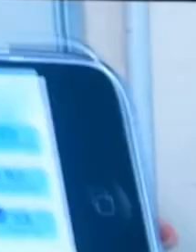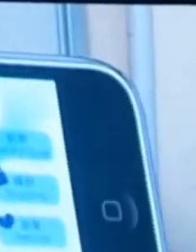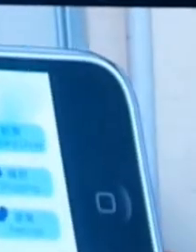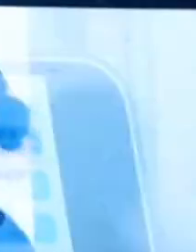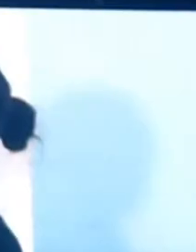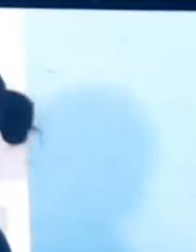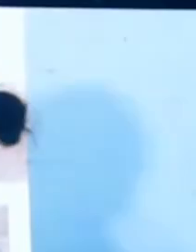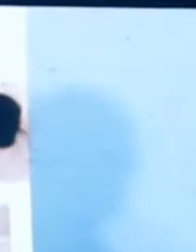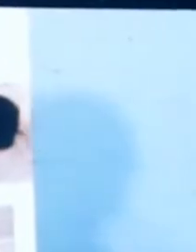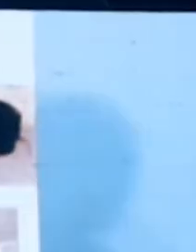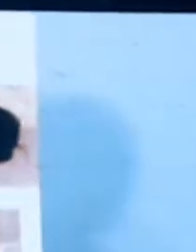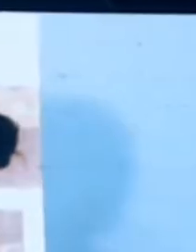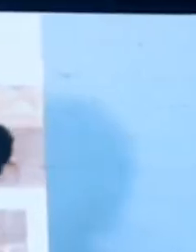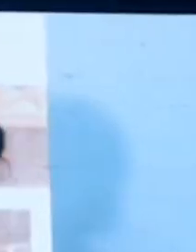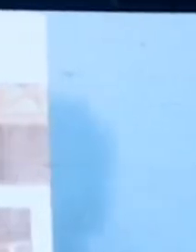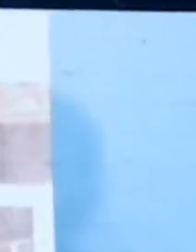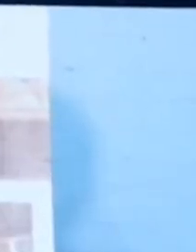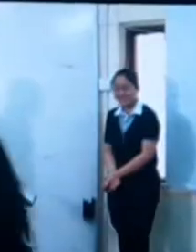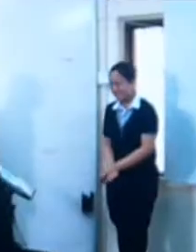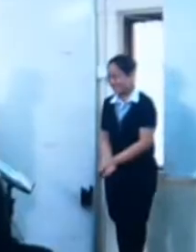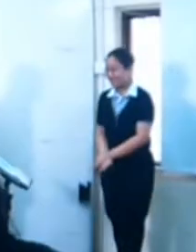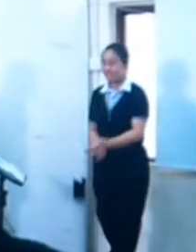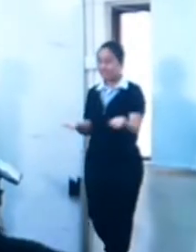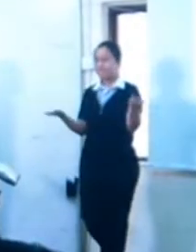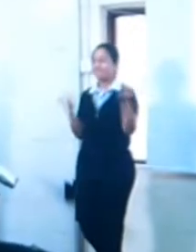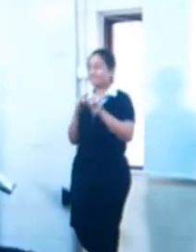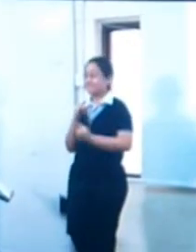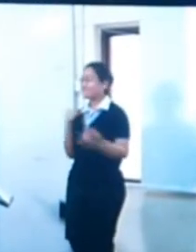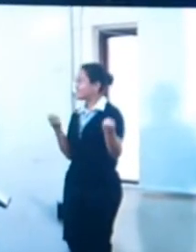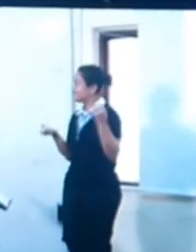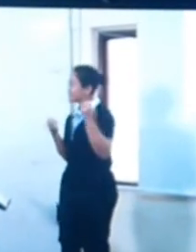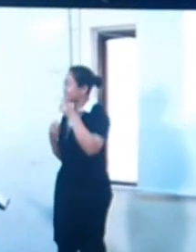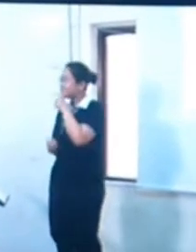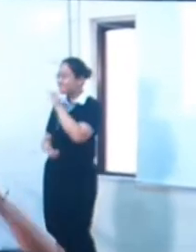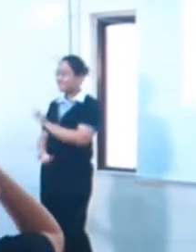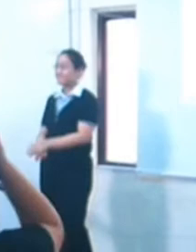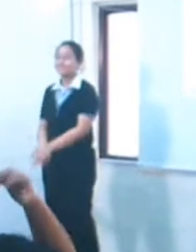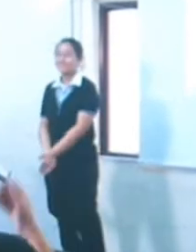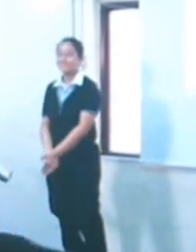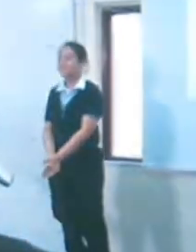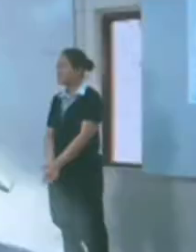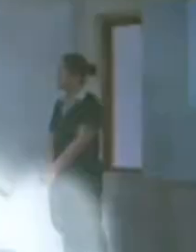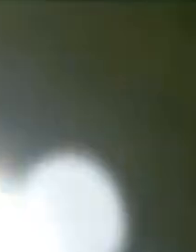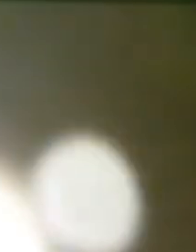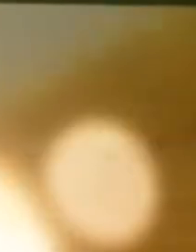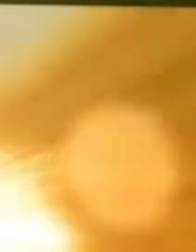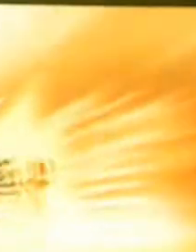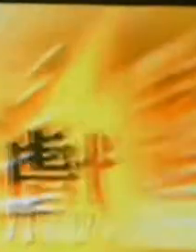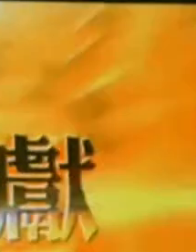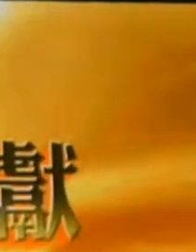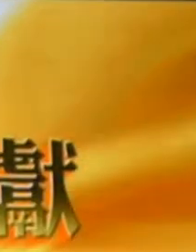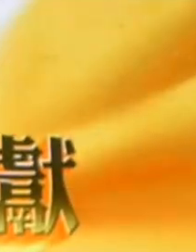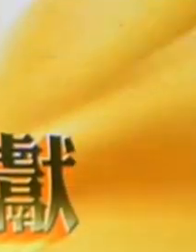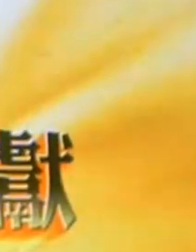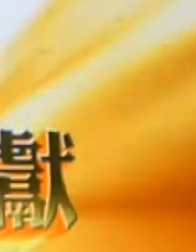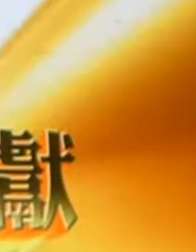片，設計宣傳品等，以各種活動推廣手語。 我哋俾啲掌聲，我哋入圍嘅朋